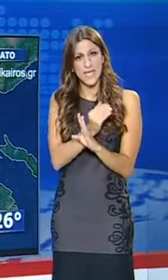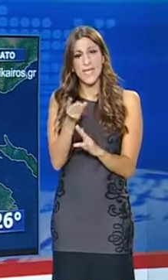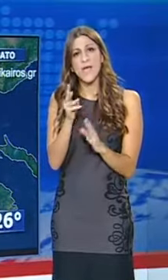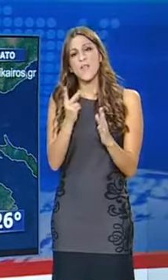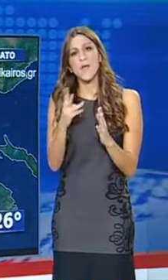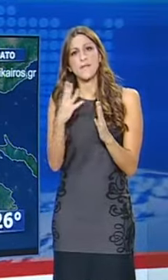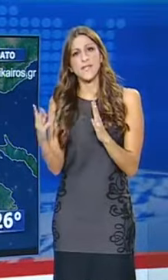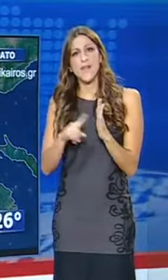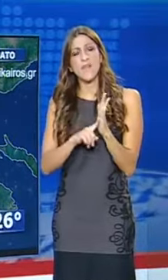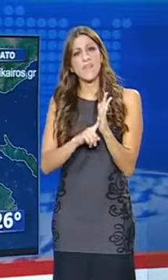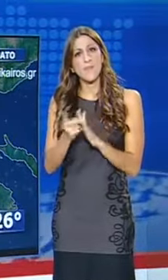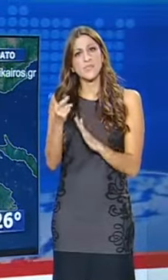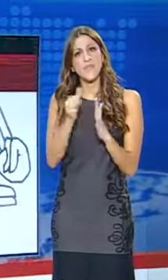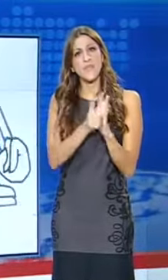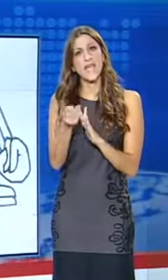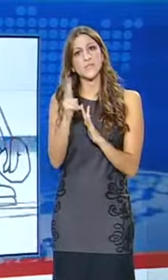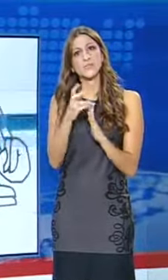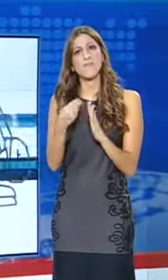έως 26 βαθμούς Κελσίου. Στο σημείο αυτό το